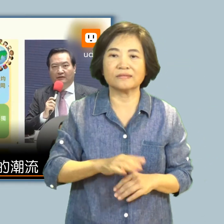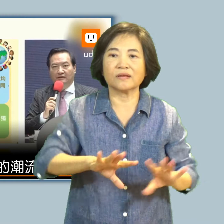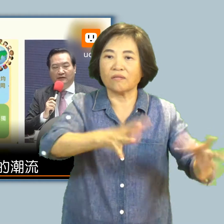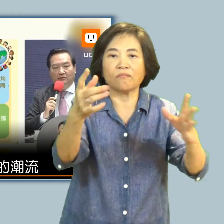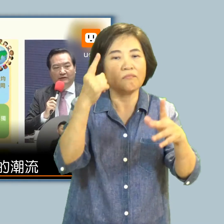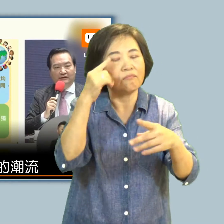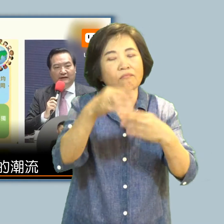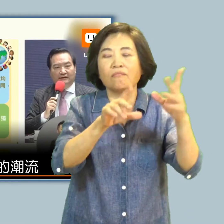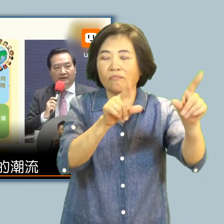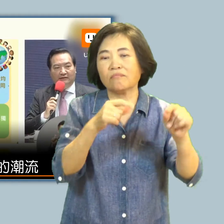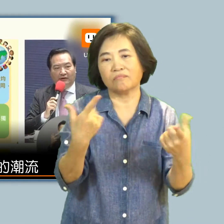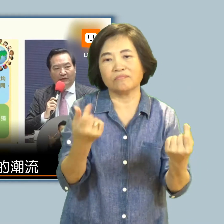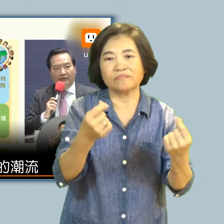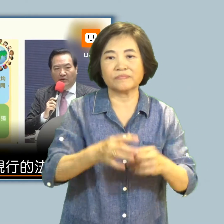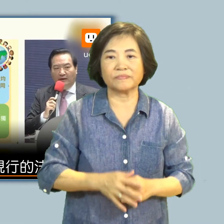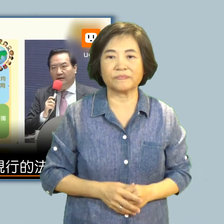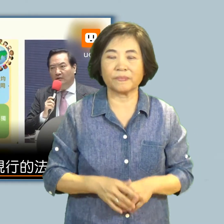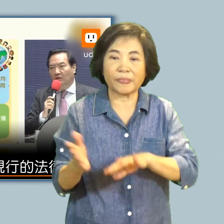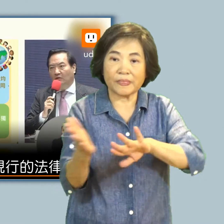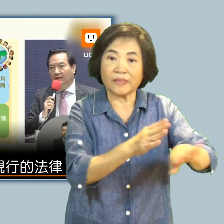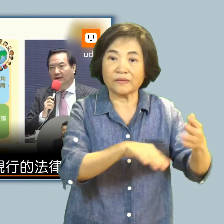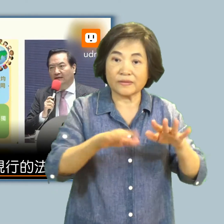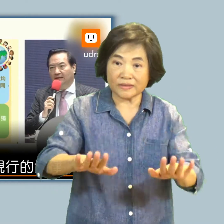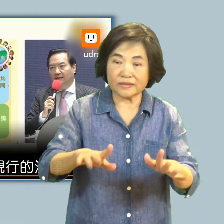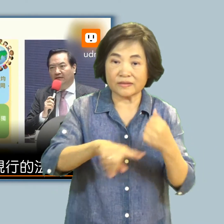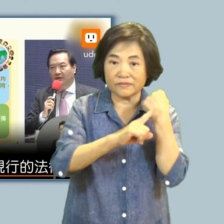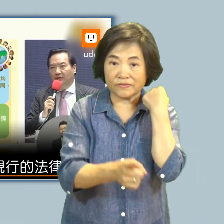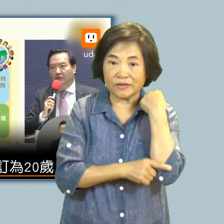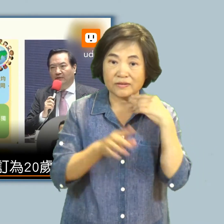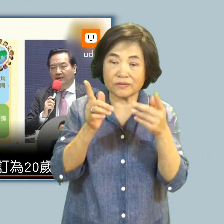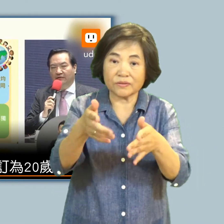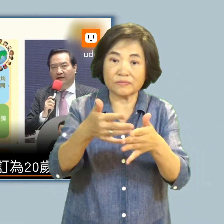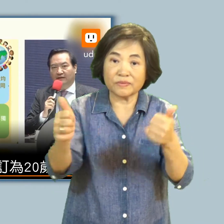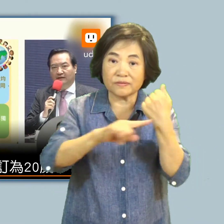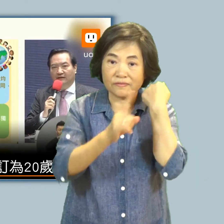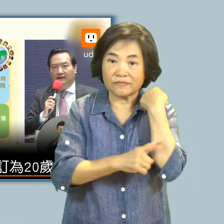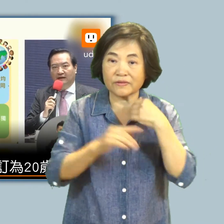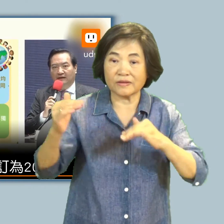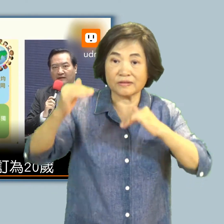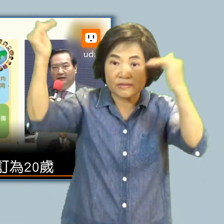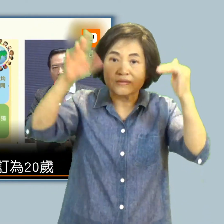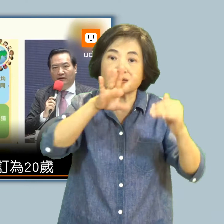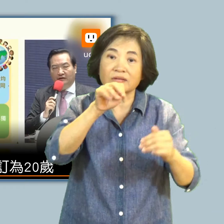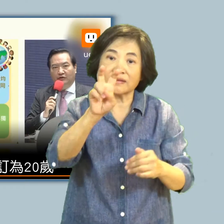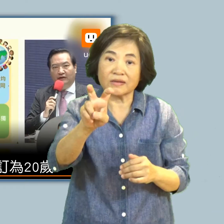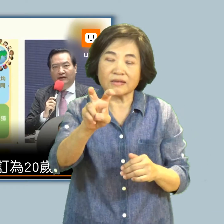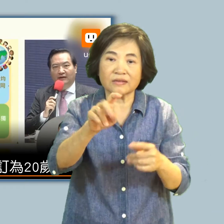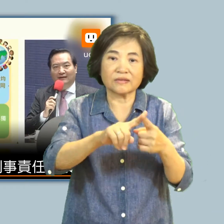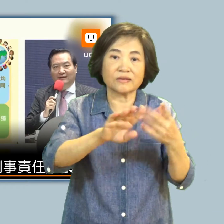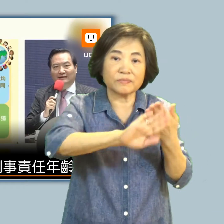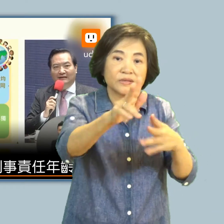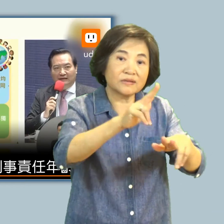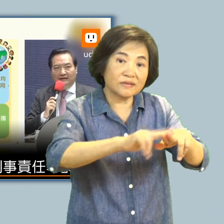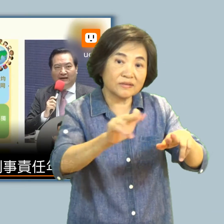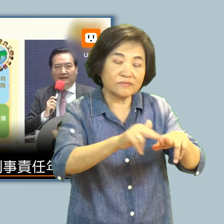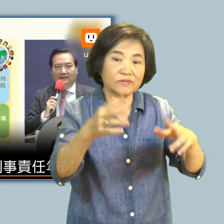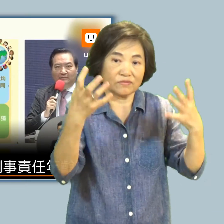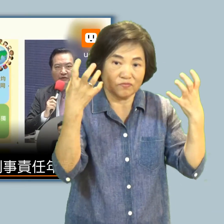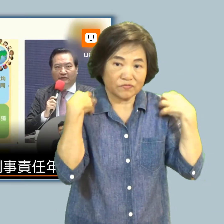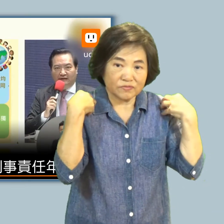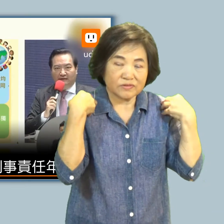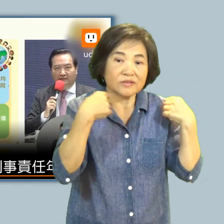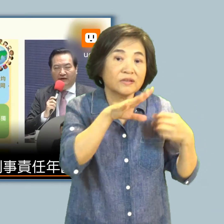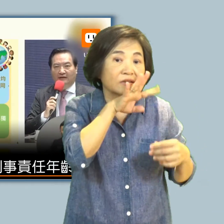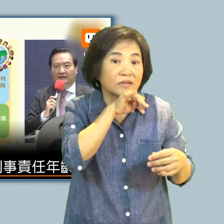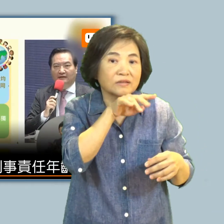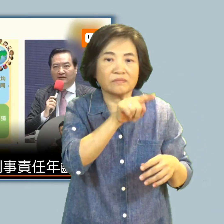了，这是一个国际上的潮流。此外呢，因为我们现在现行的法律对民法的成人年龄定为20岁，跟其他的比